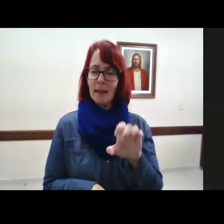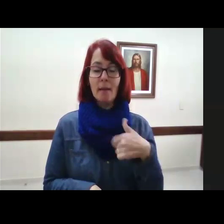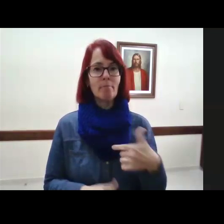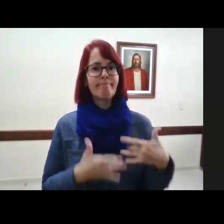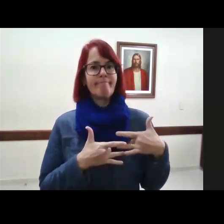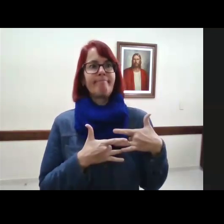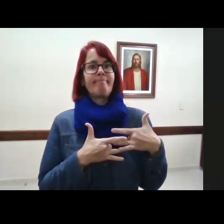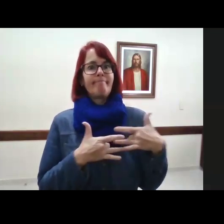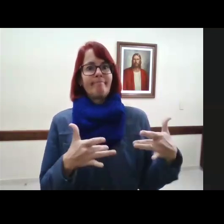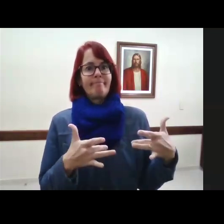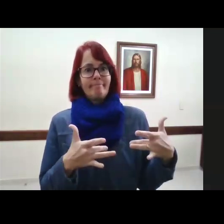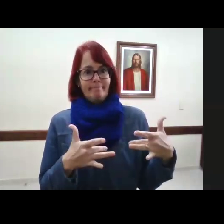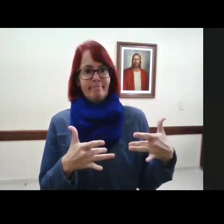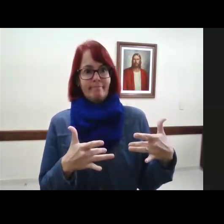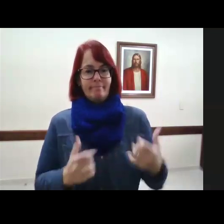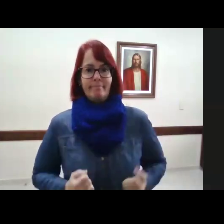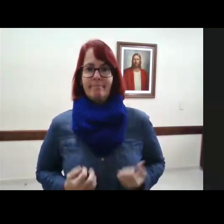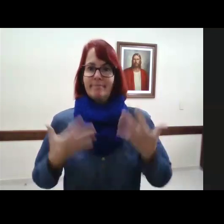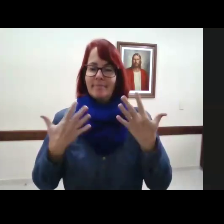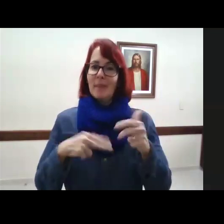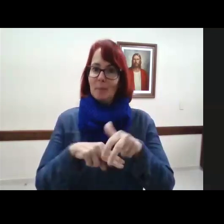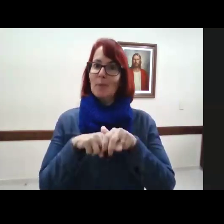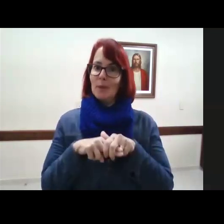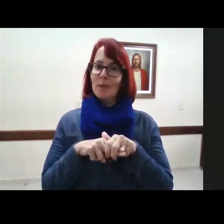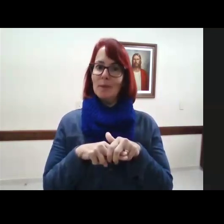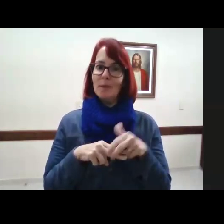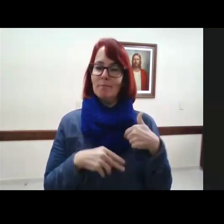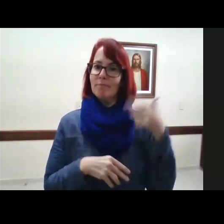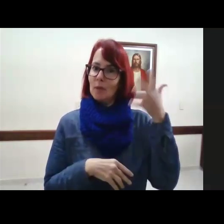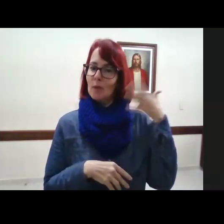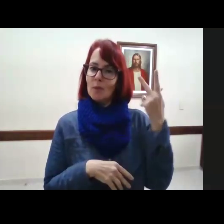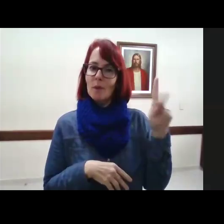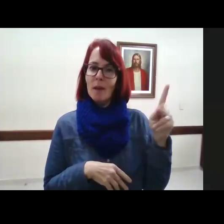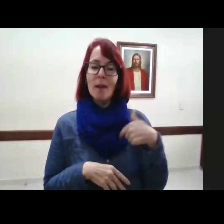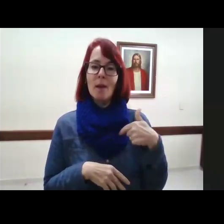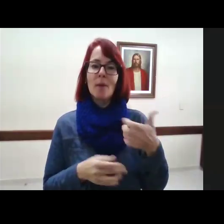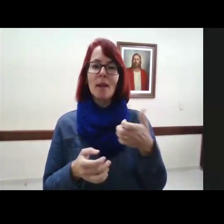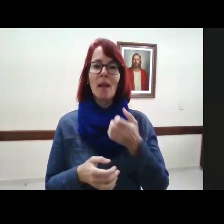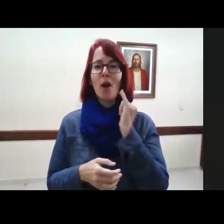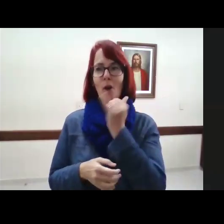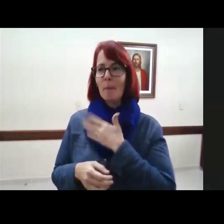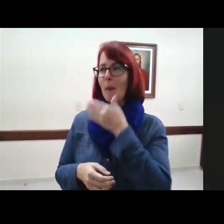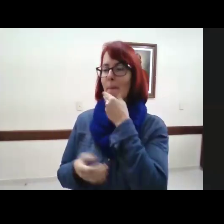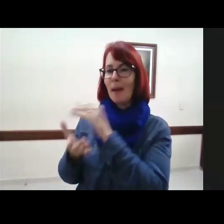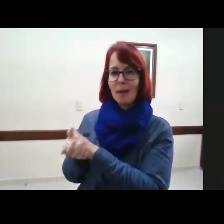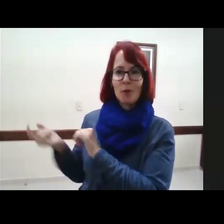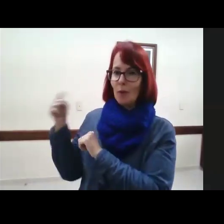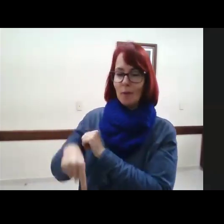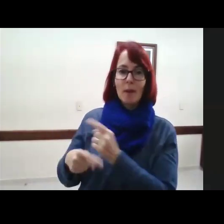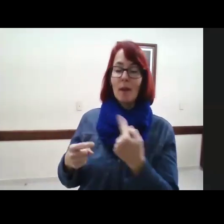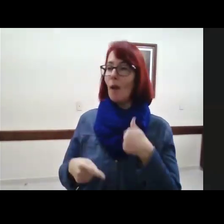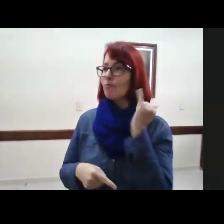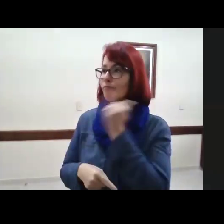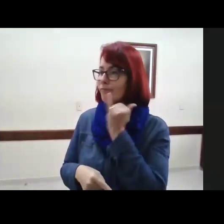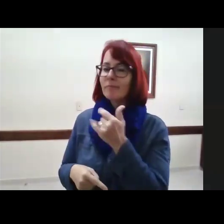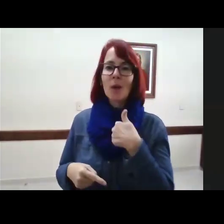tocada com o discurso dele. E eu queria contar para o meu marido que não estava aqui. Eu não conseguia, porque eu me emocionava a